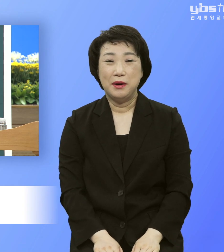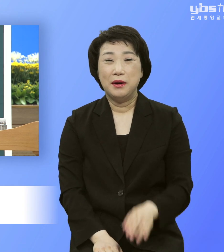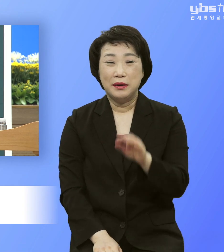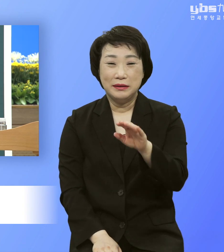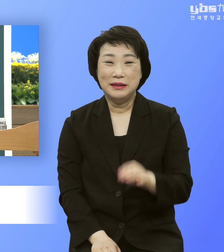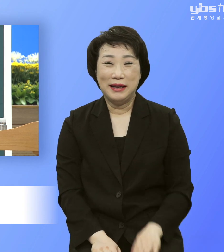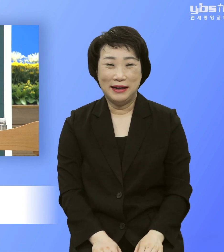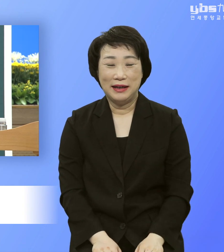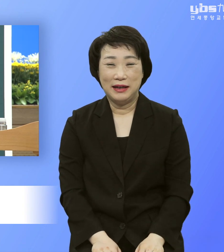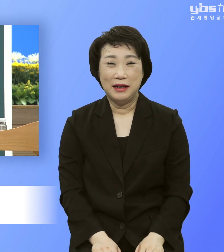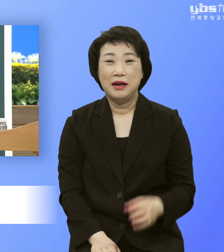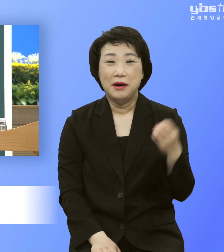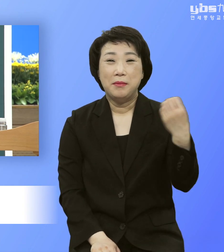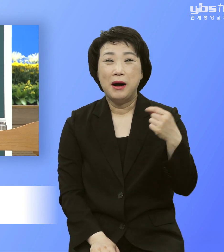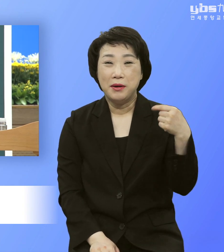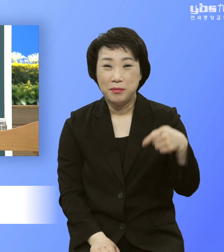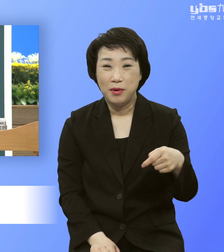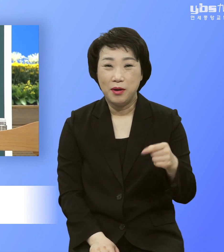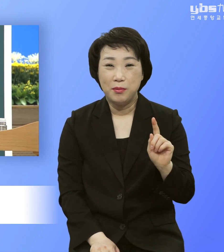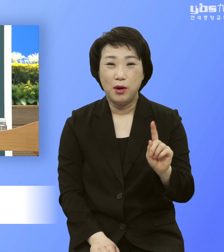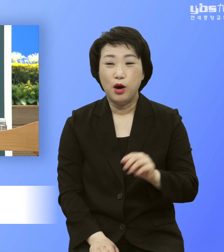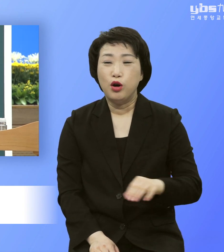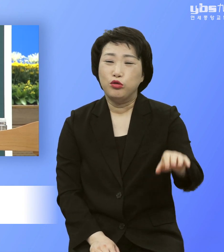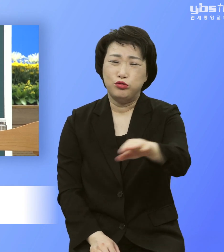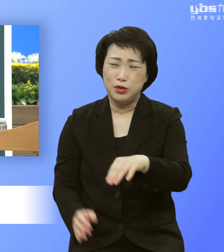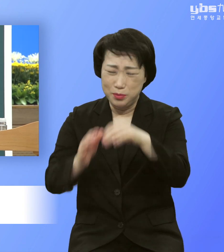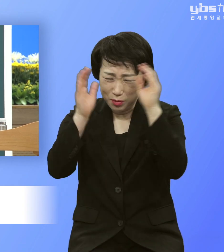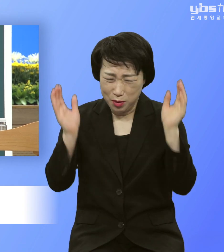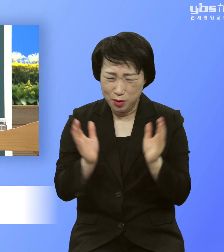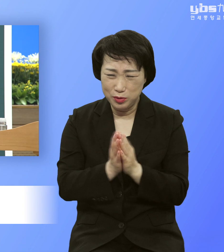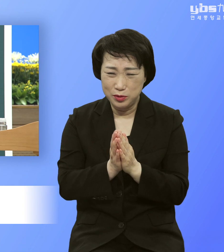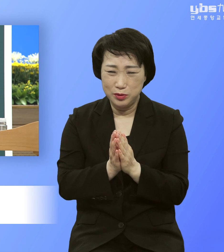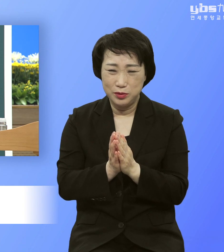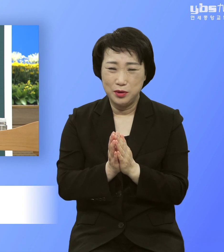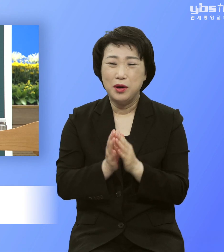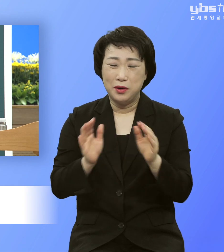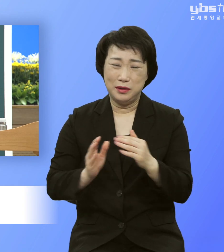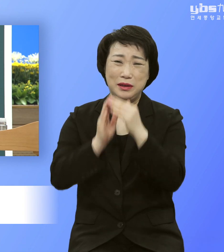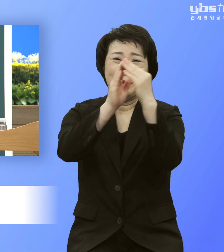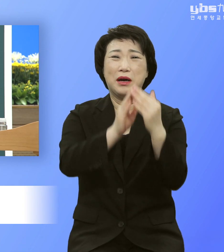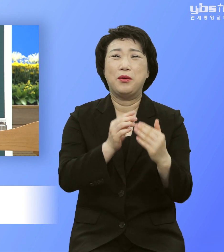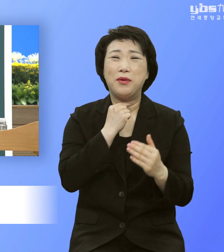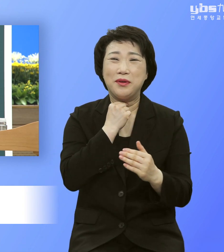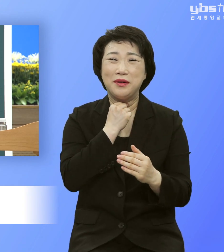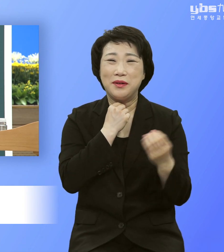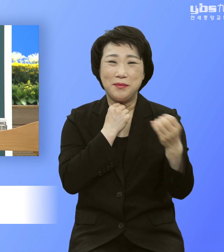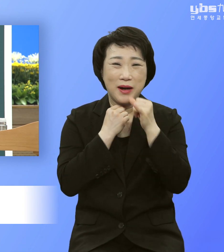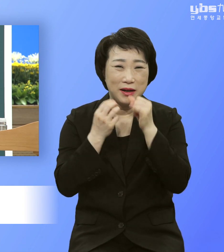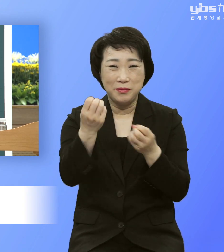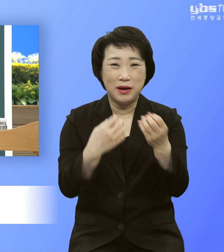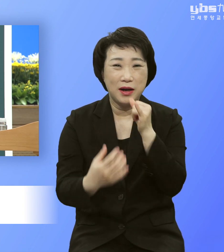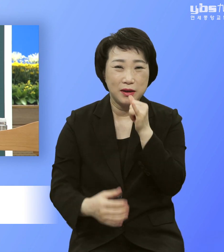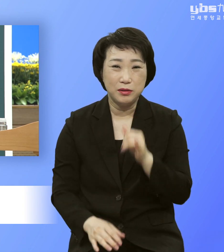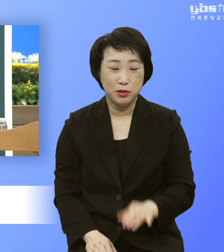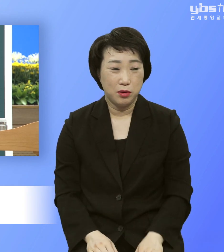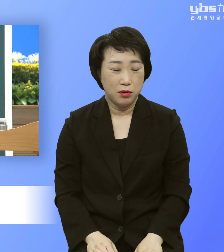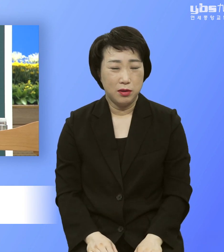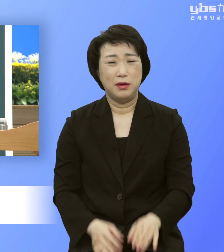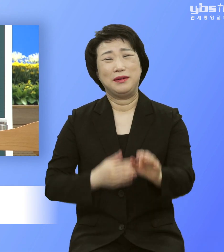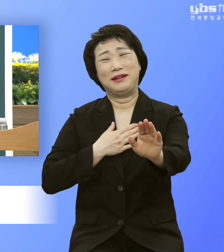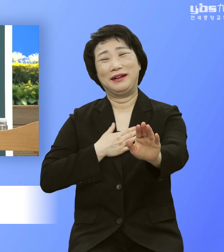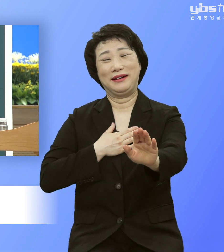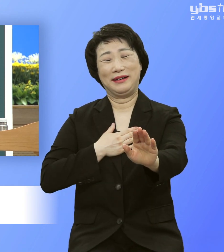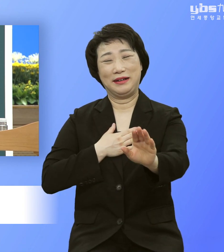그러더니 뭐라고 하냐면 우리도 다 여기서 이사 가길 바란다는 거예요. 근데